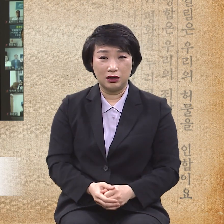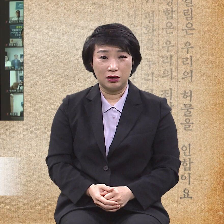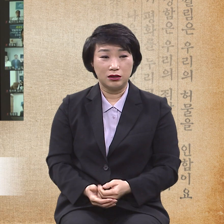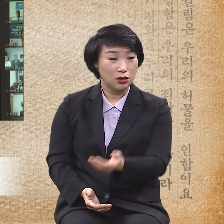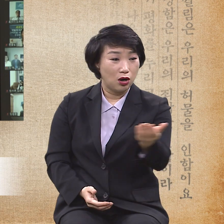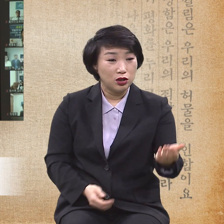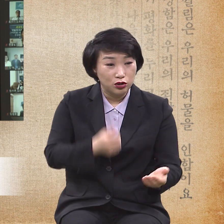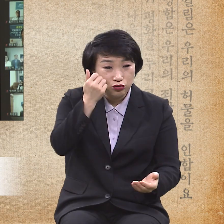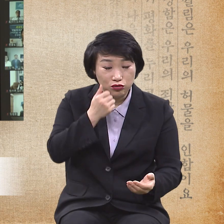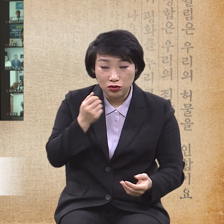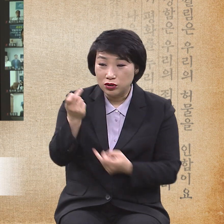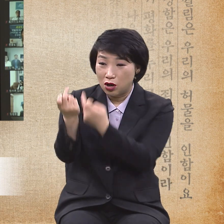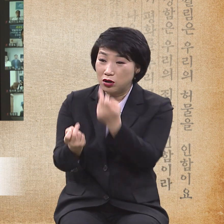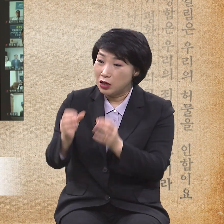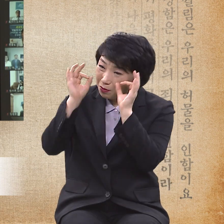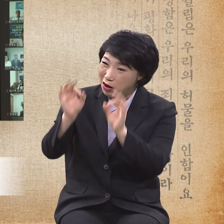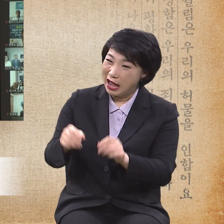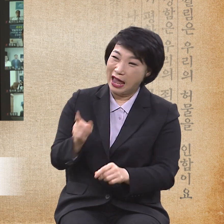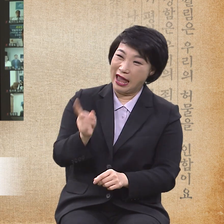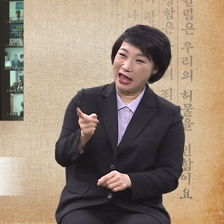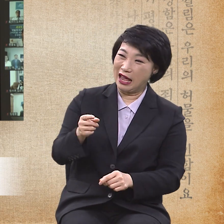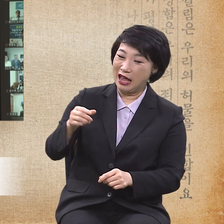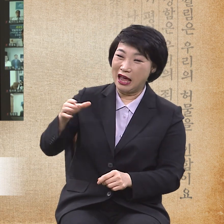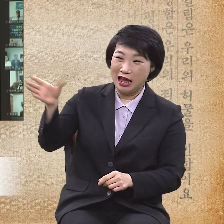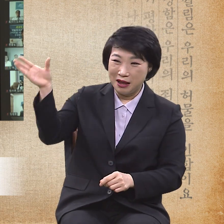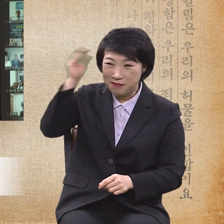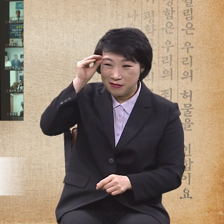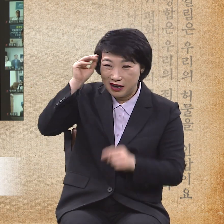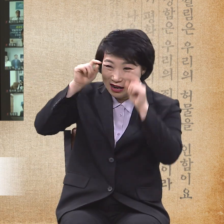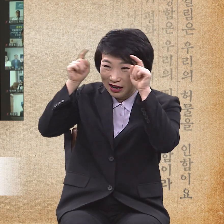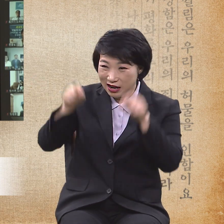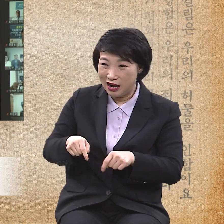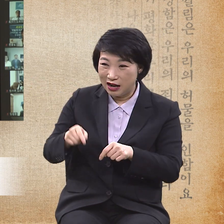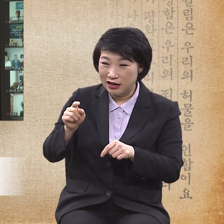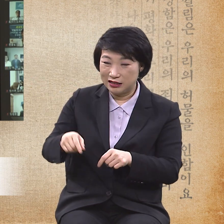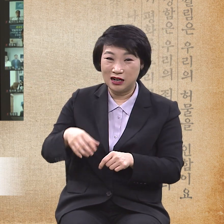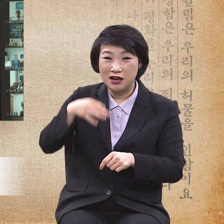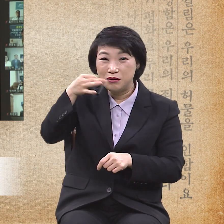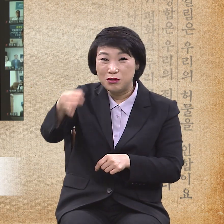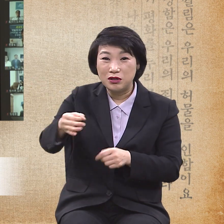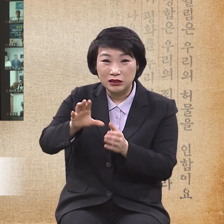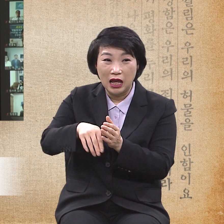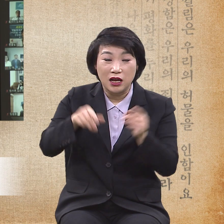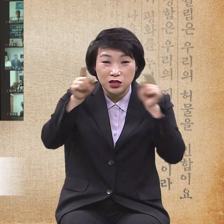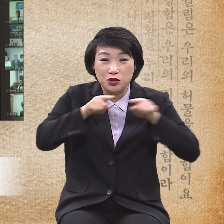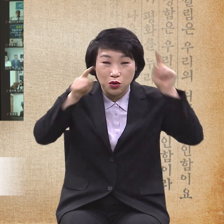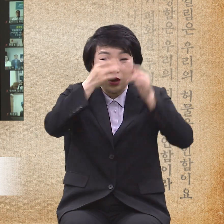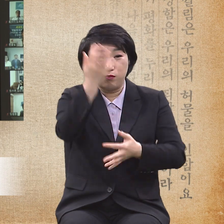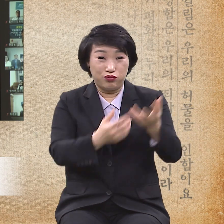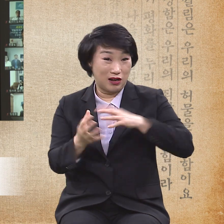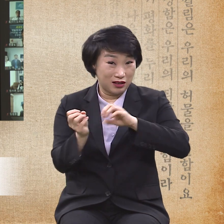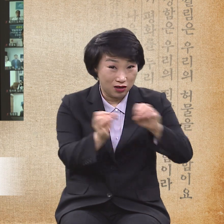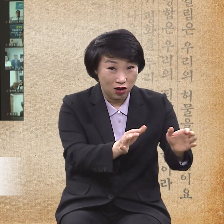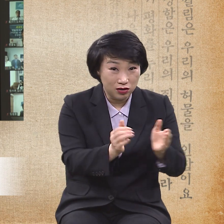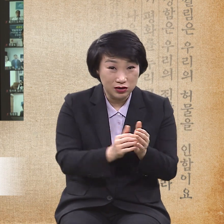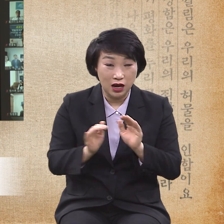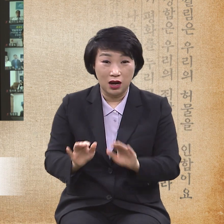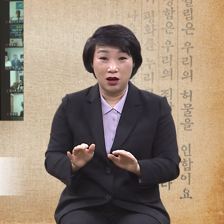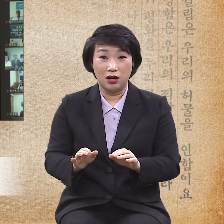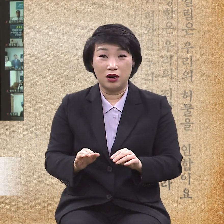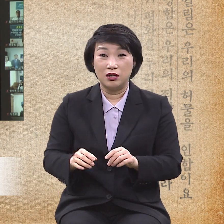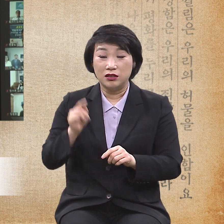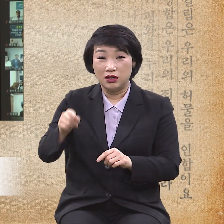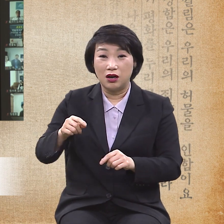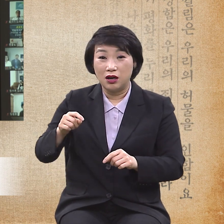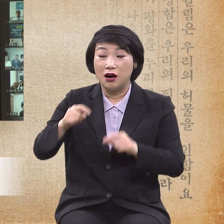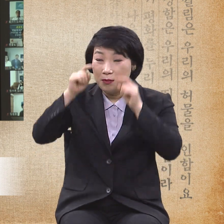너 형제를 보고 미르는 놈이라고 하면 지옥불에 던져. 이 말은 미르는 놈이라면 지옥불에 던지려고 하는